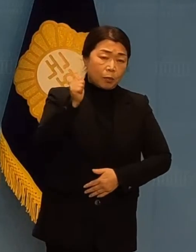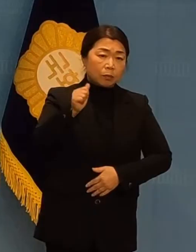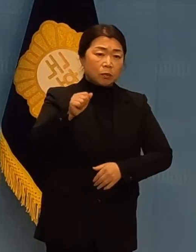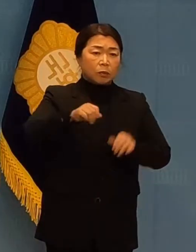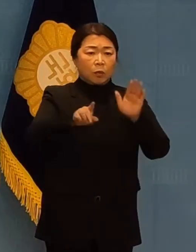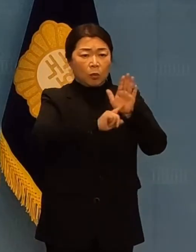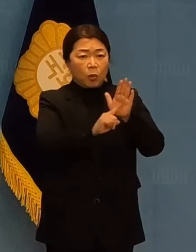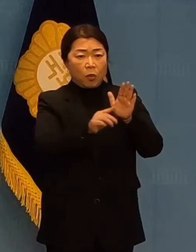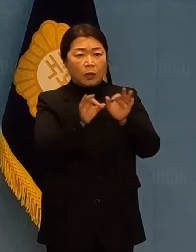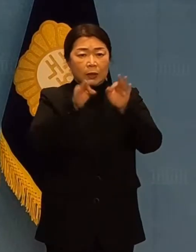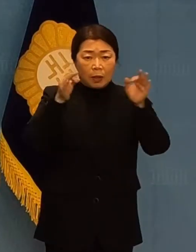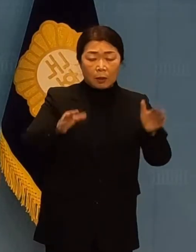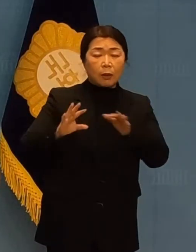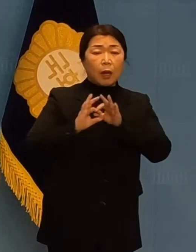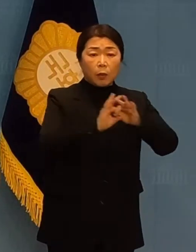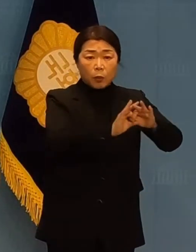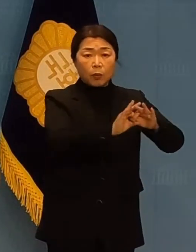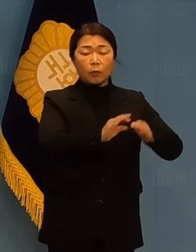이재명 대표는